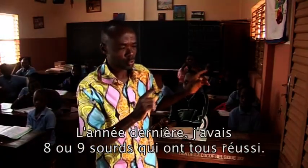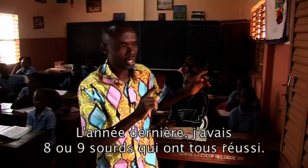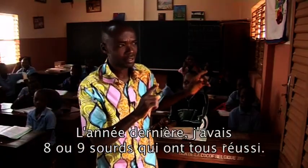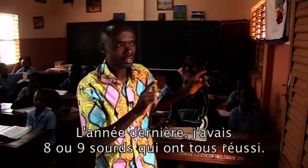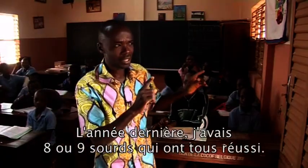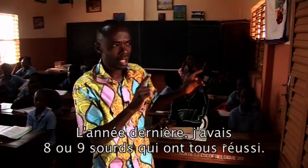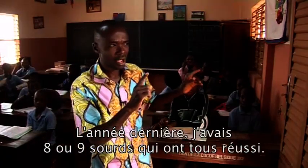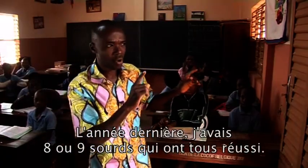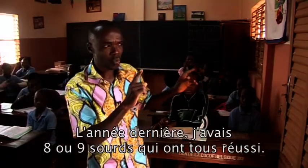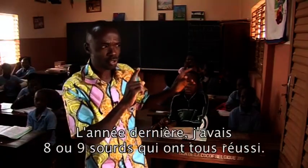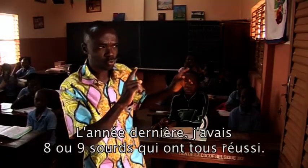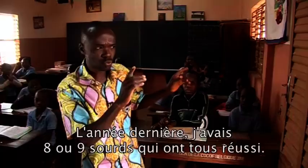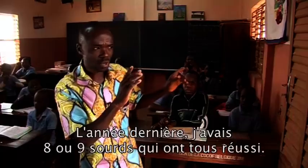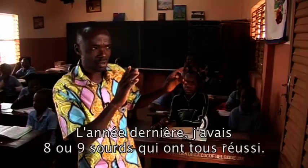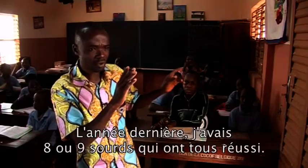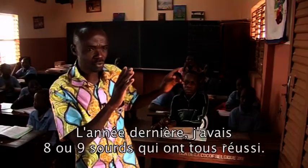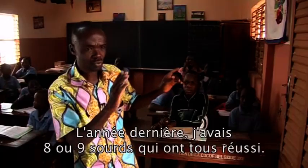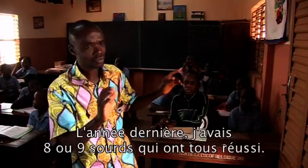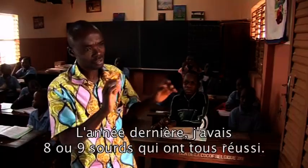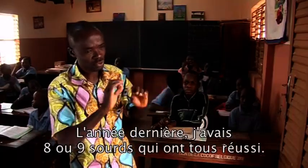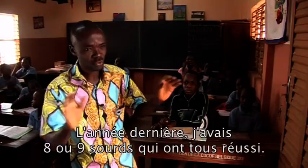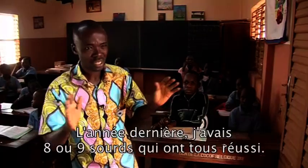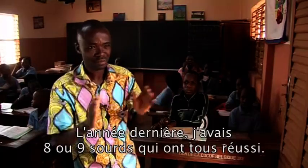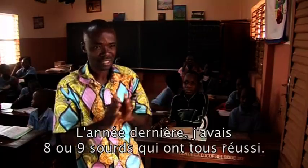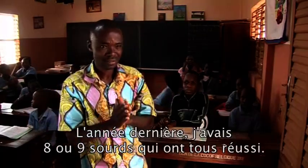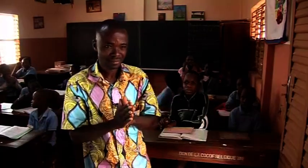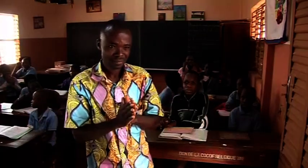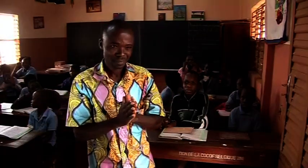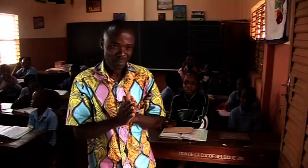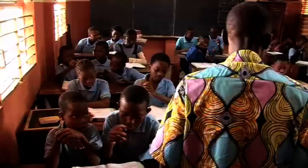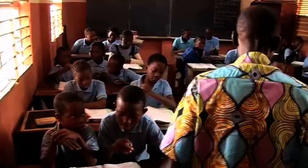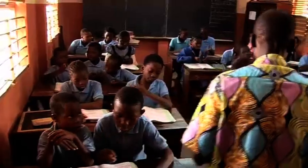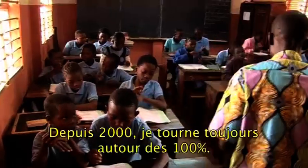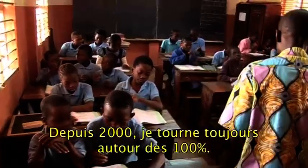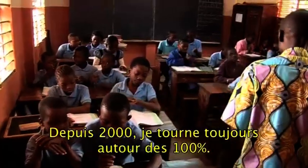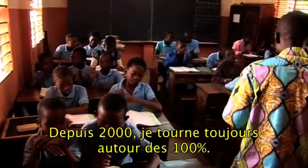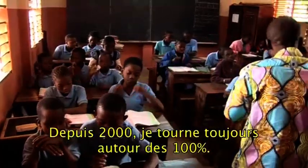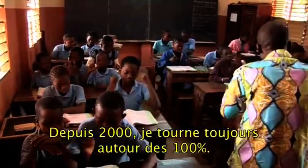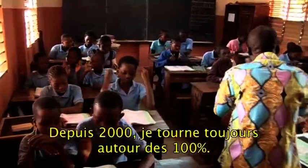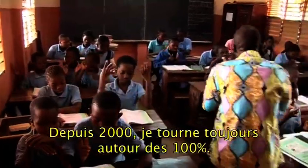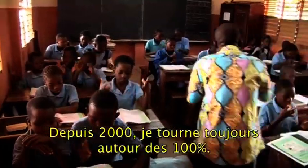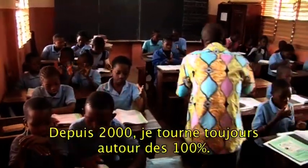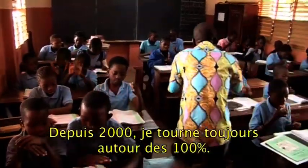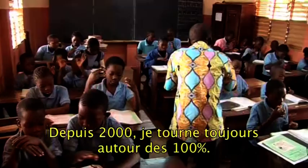oui, c'était 8 sous, soit 9 sous. Ils sont tous admis. Vous voyez, toujours 100%.